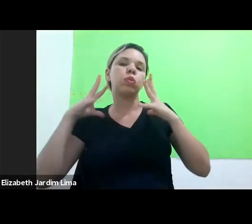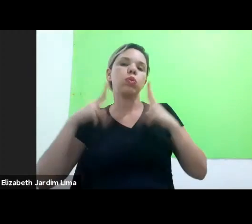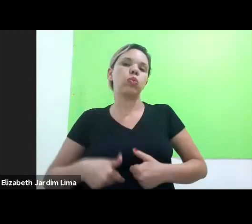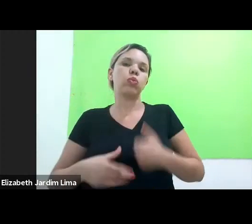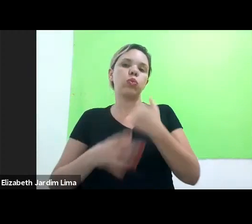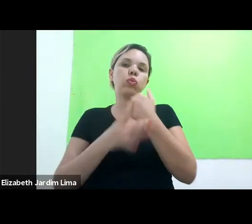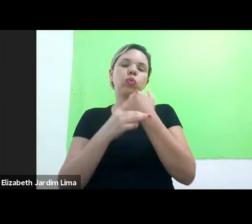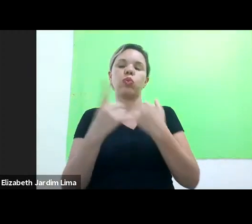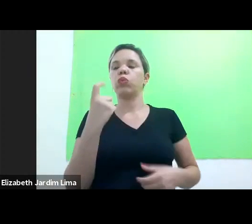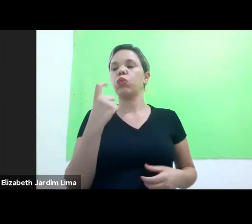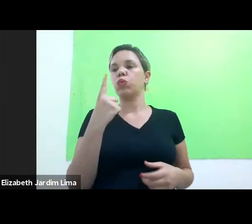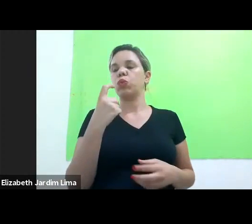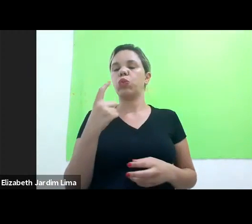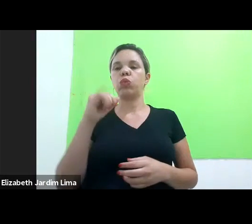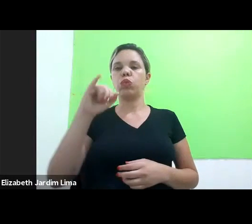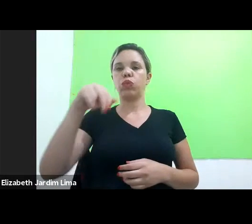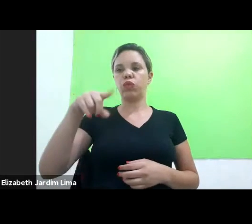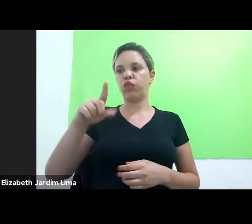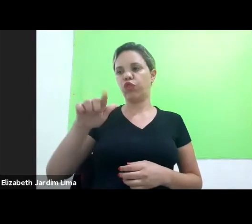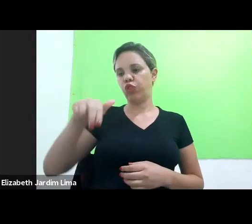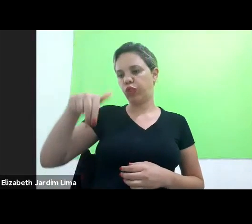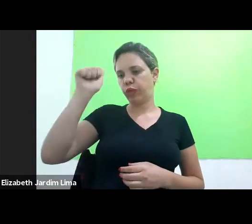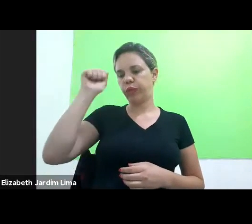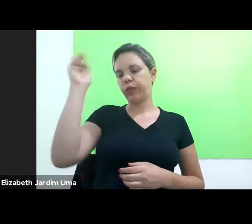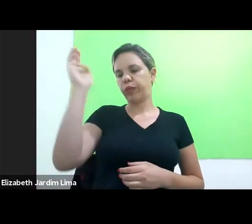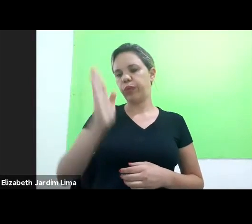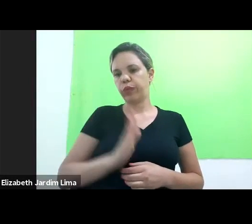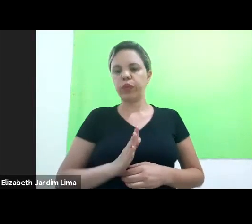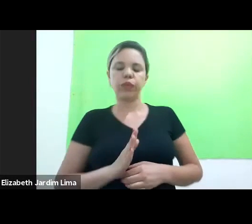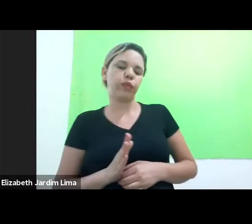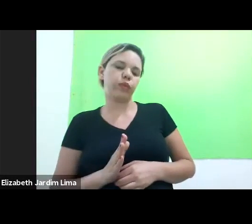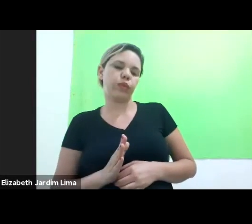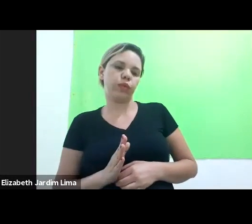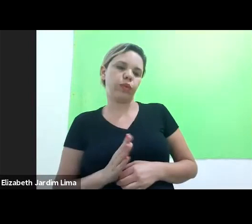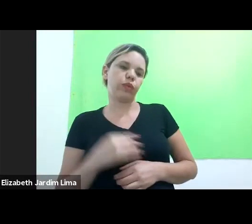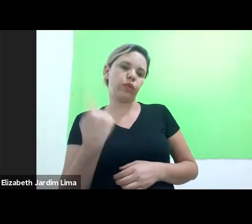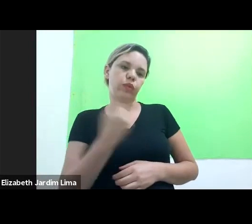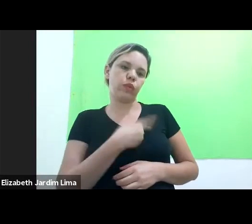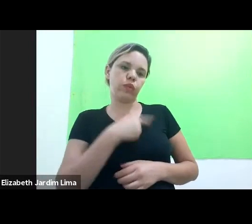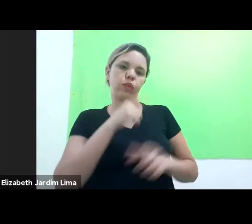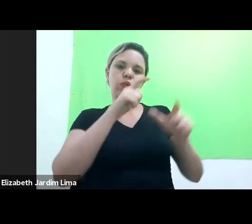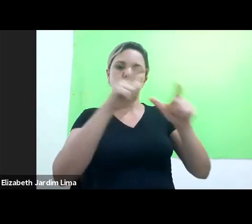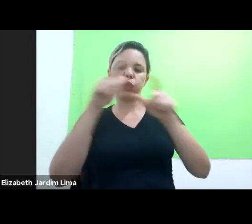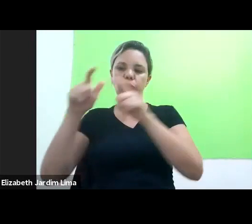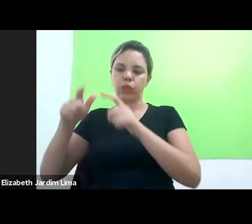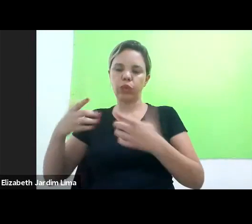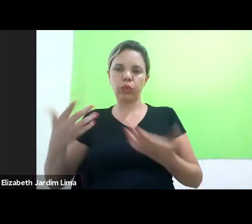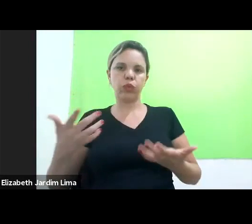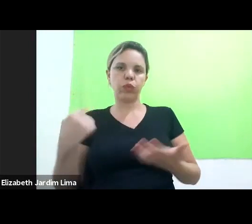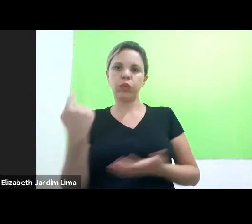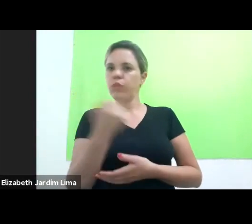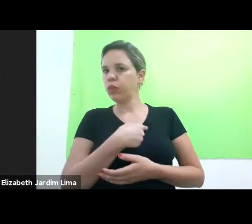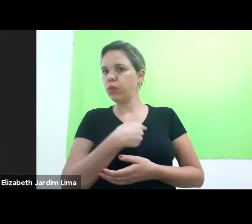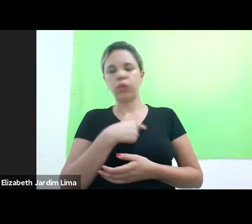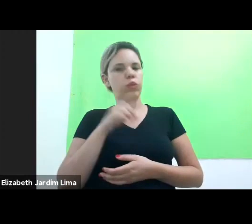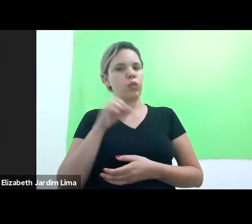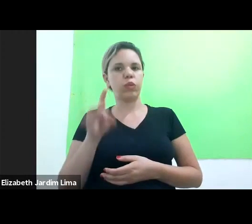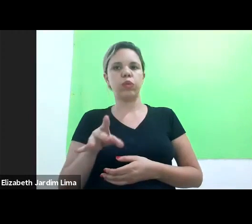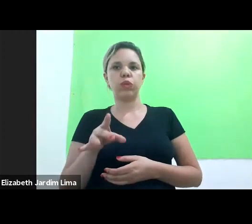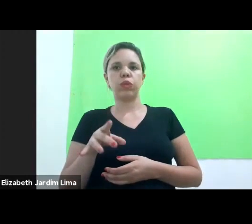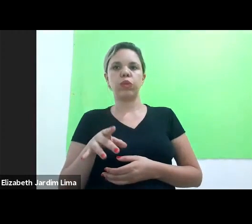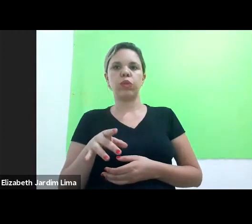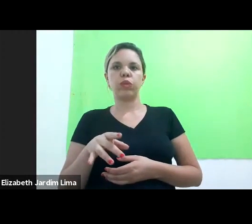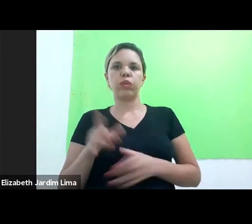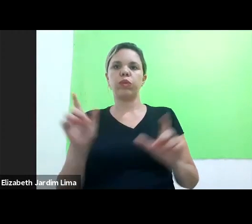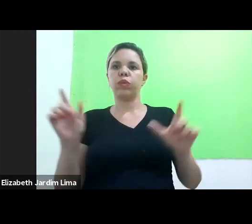do indígena brasileiro, porque somos diversos, estamos em diversos espaços e não somos apenas, né, e não somos